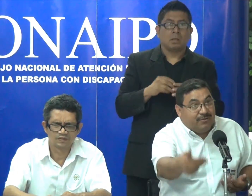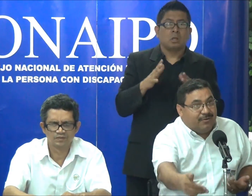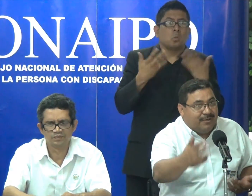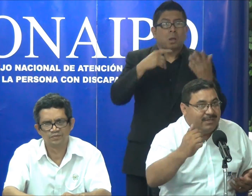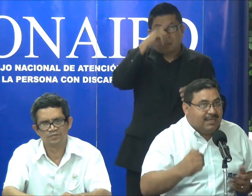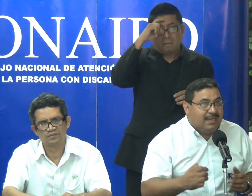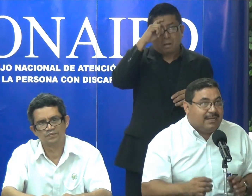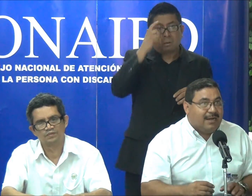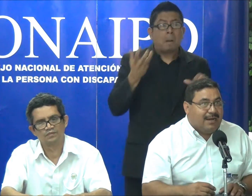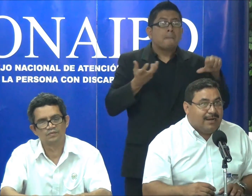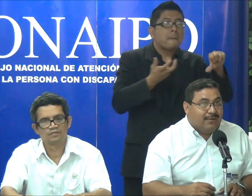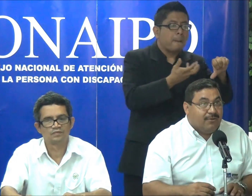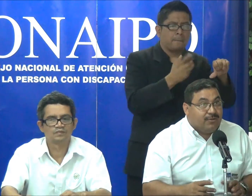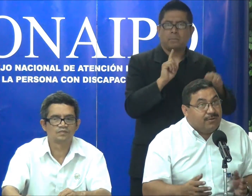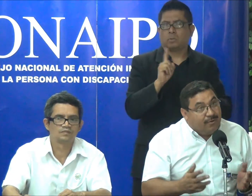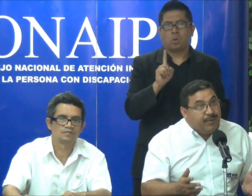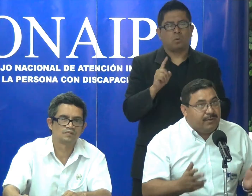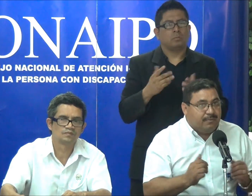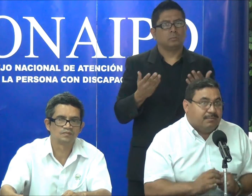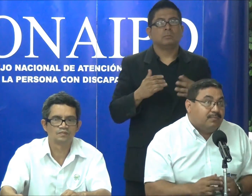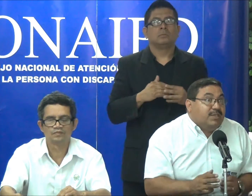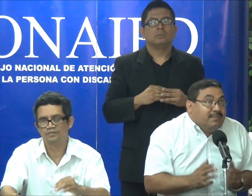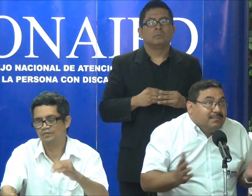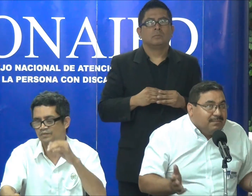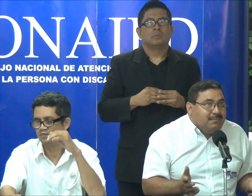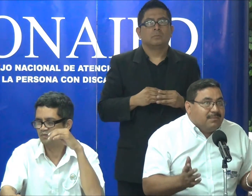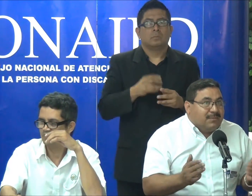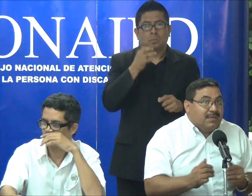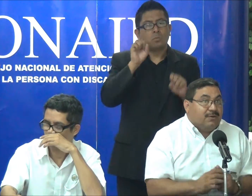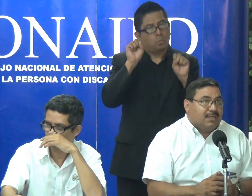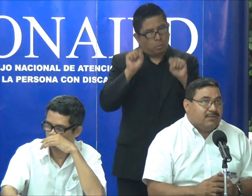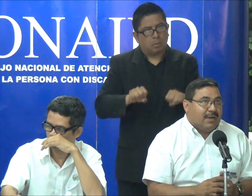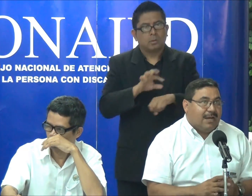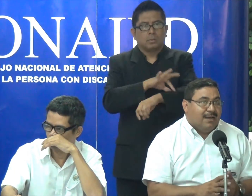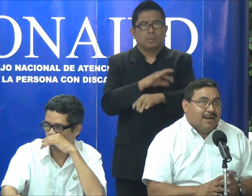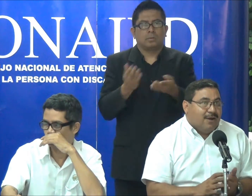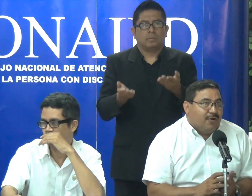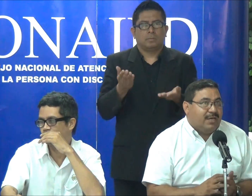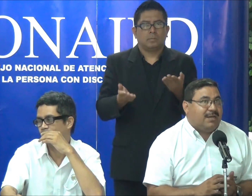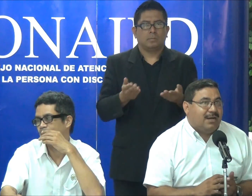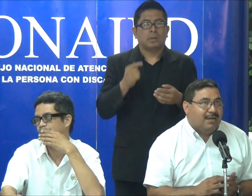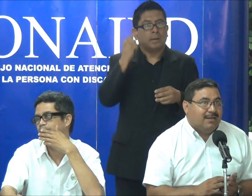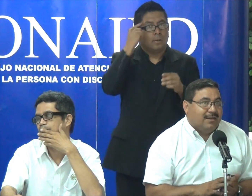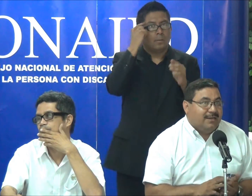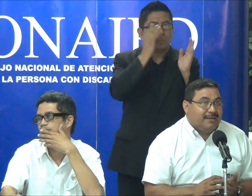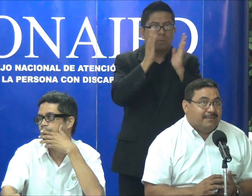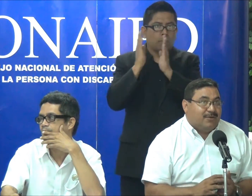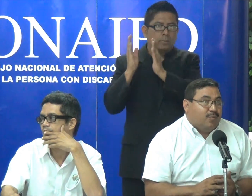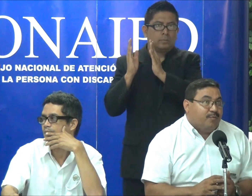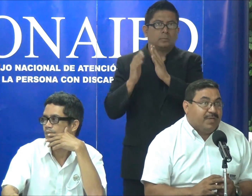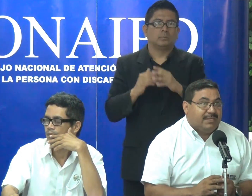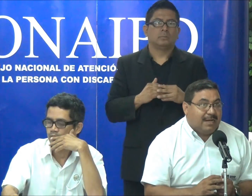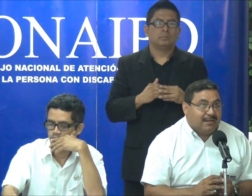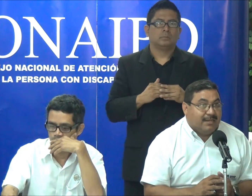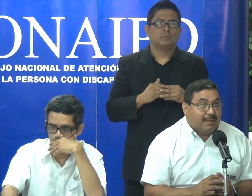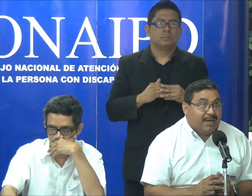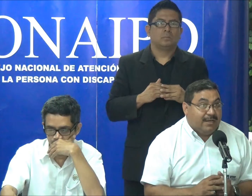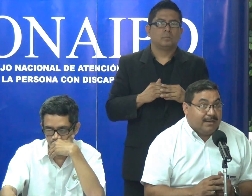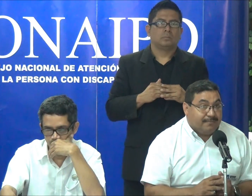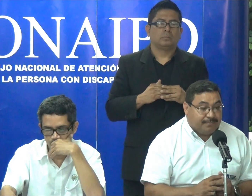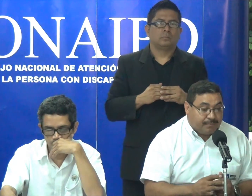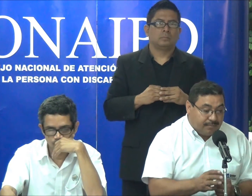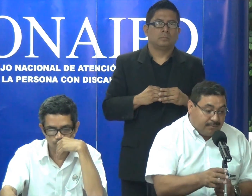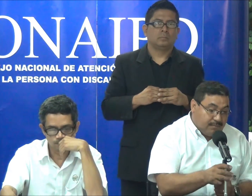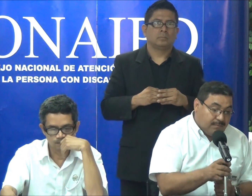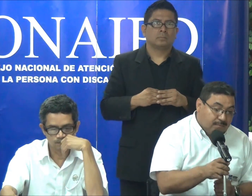por eso se dedica a los otros, ¿no? Pero pues creo que es una lógica común pensar de esa